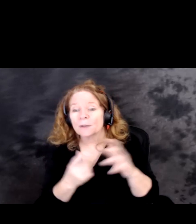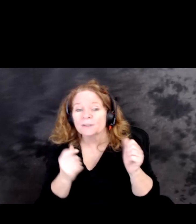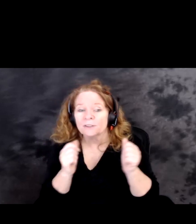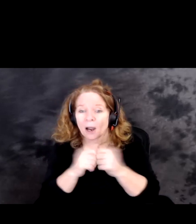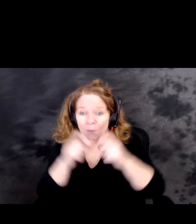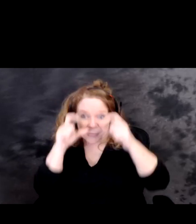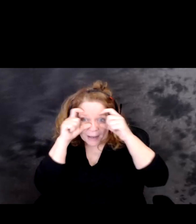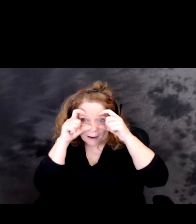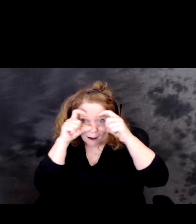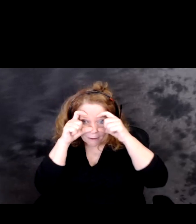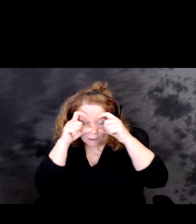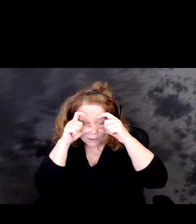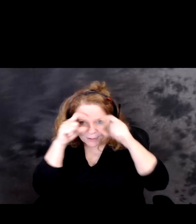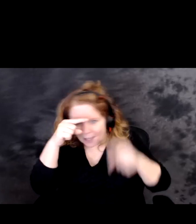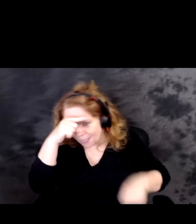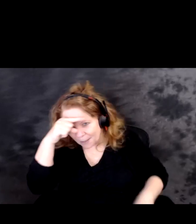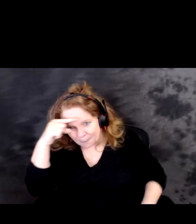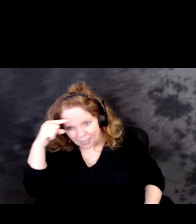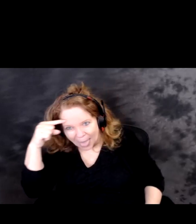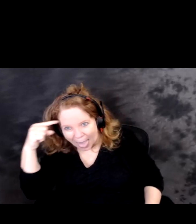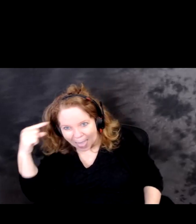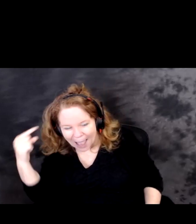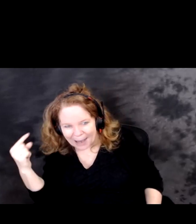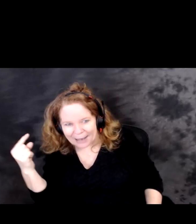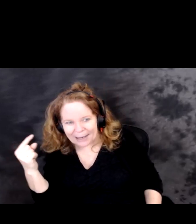Y vamos a comenzar